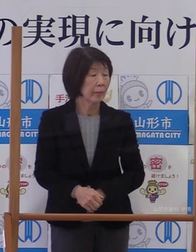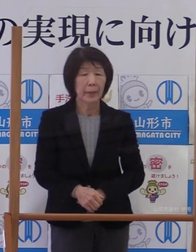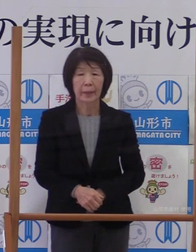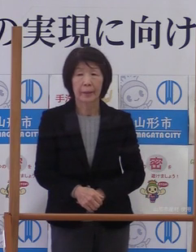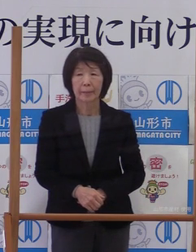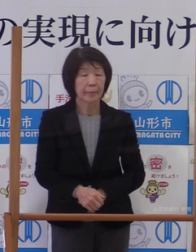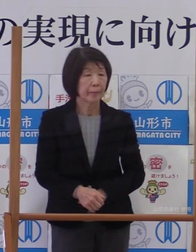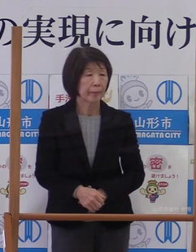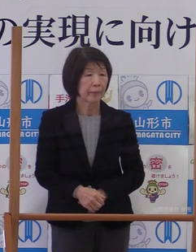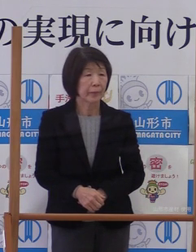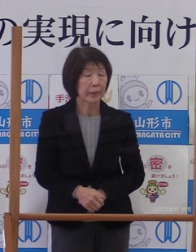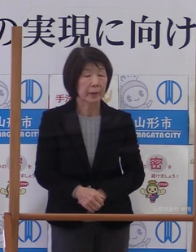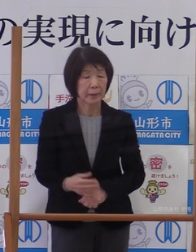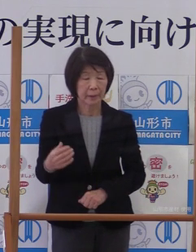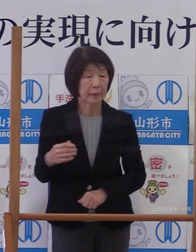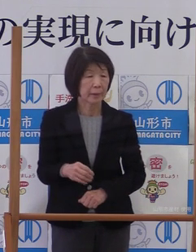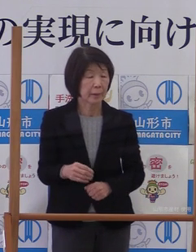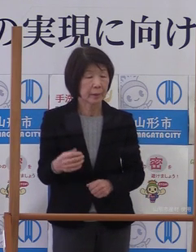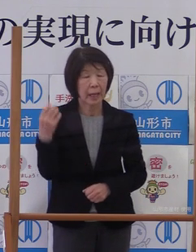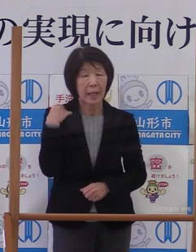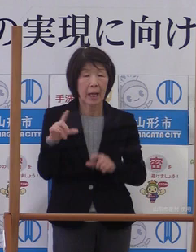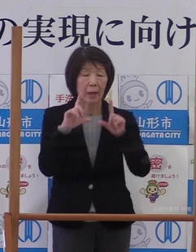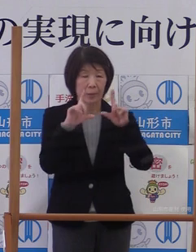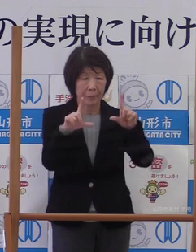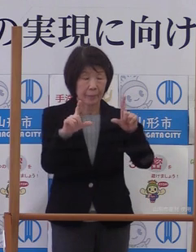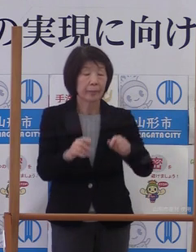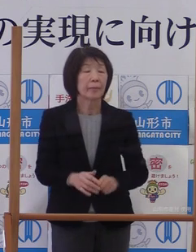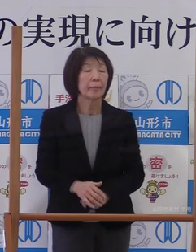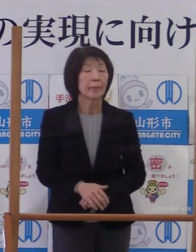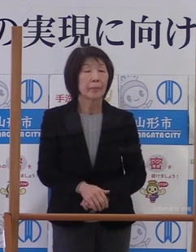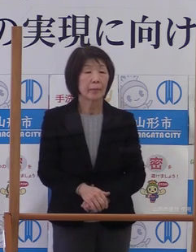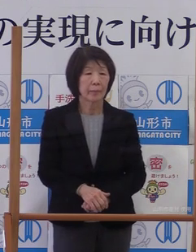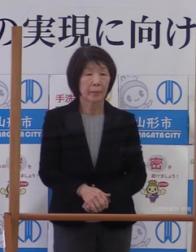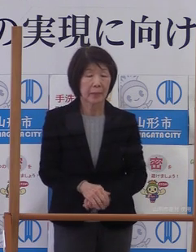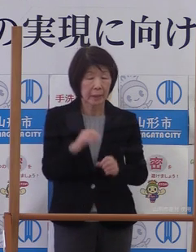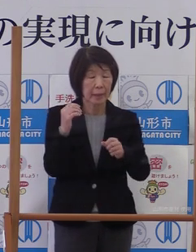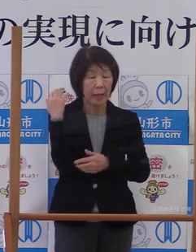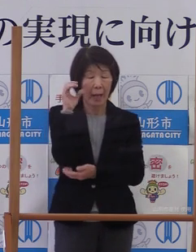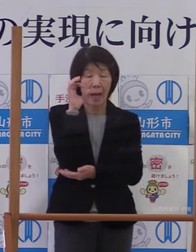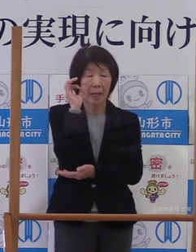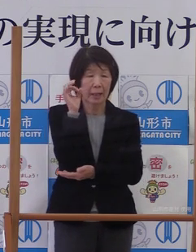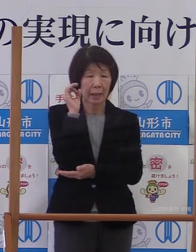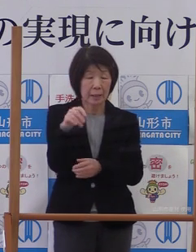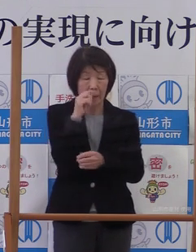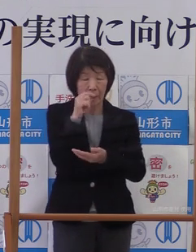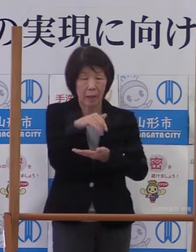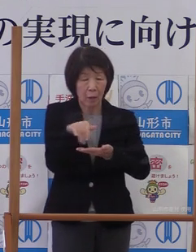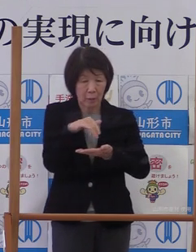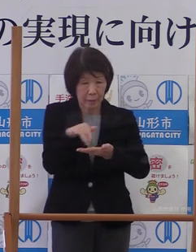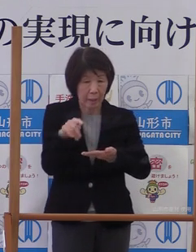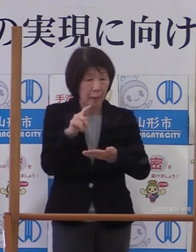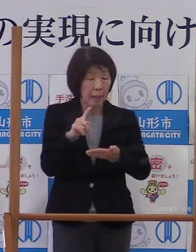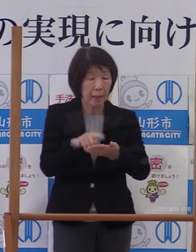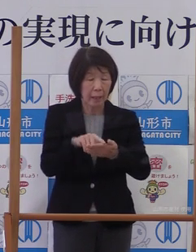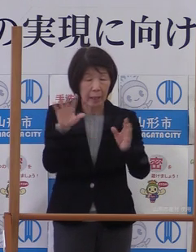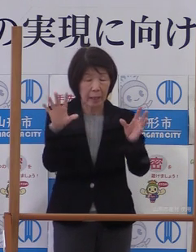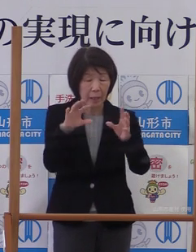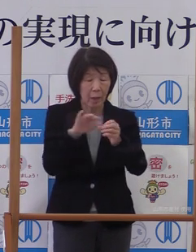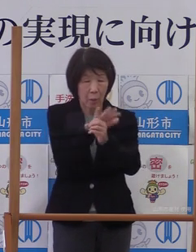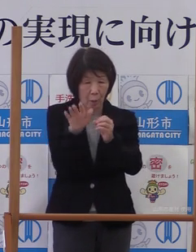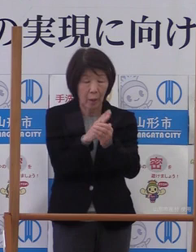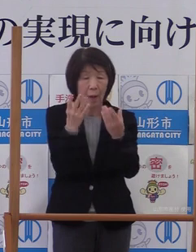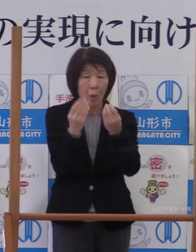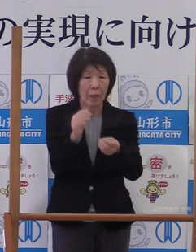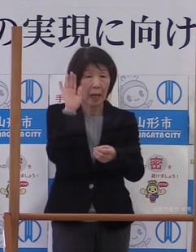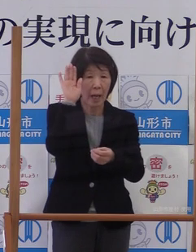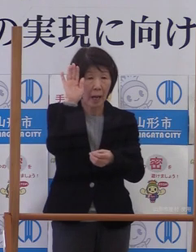ちょっと財政部長から説明をします。 はい、一応財政で予算しているのがですね、アフターコロナに関する地方創